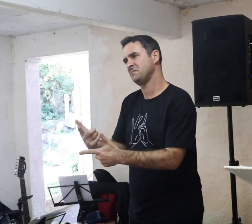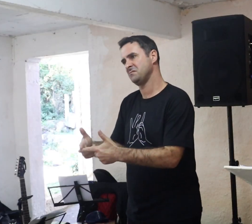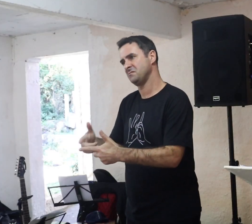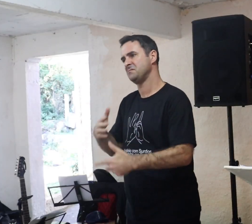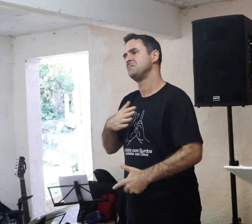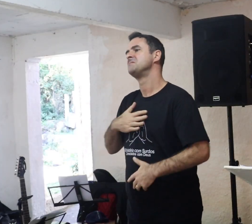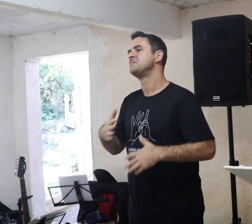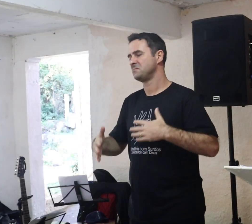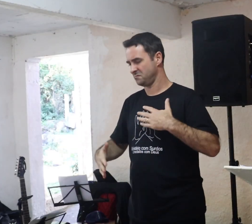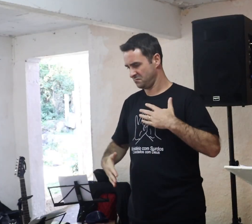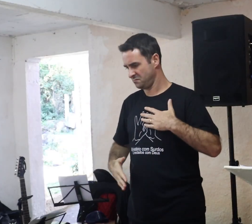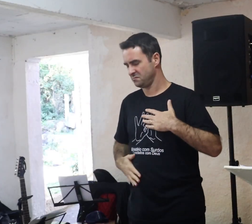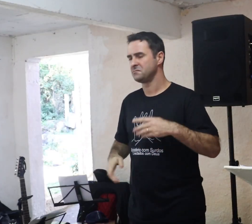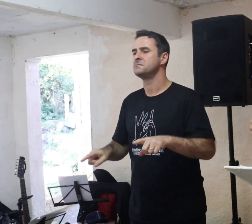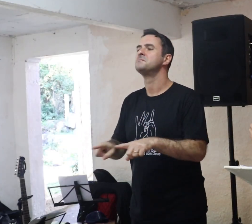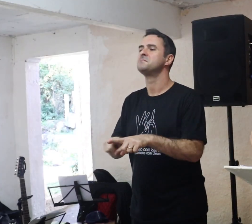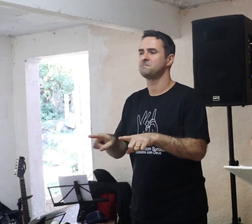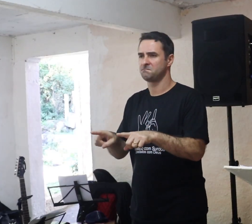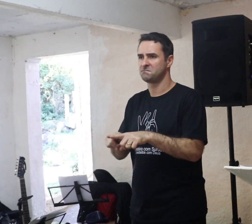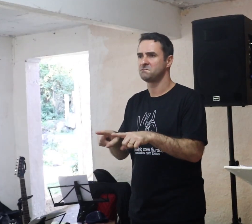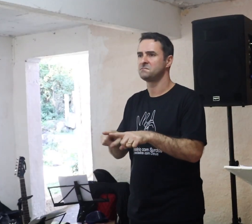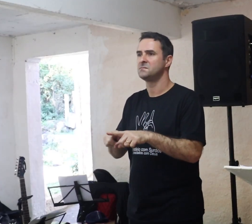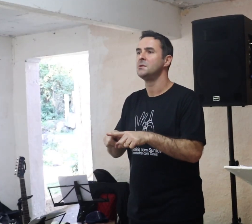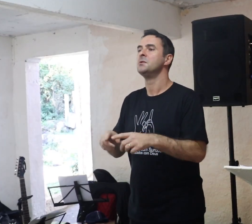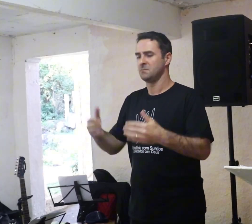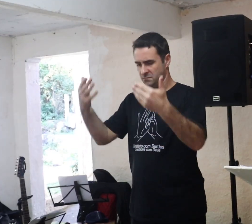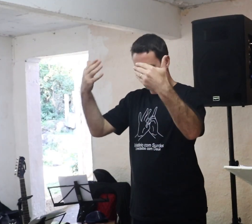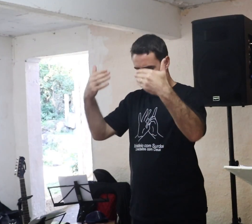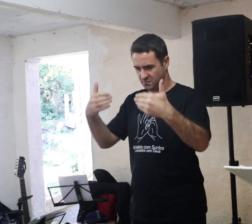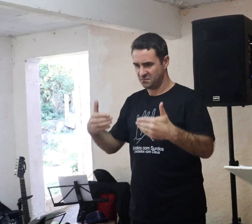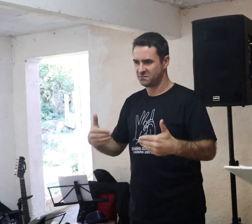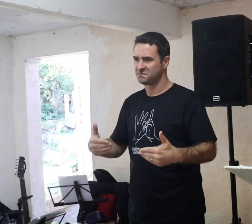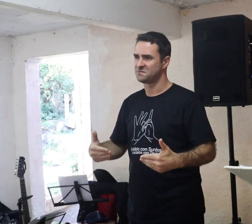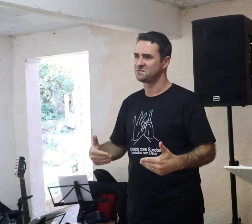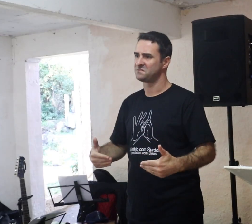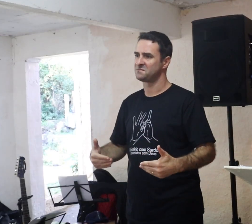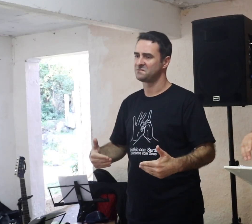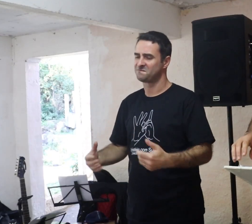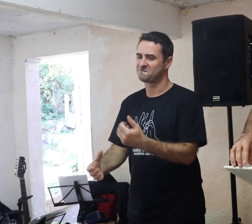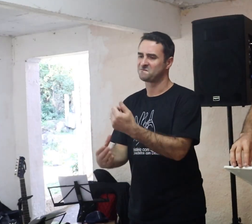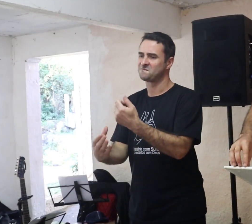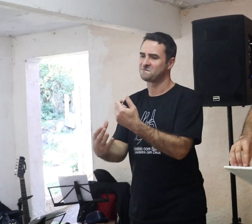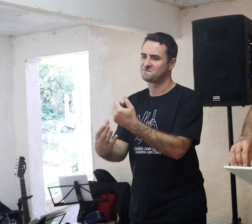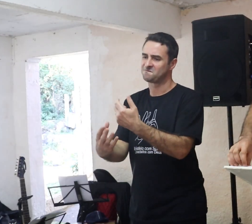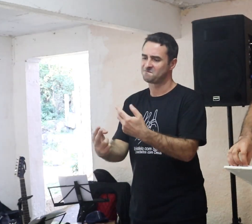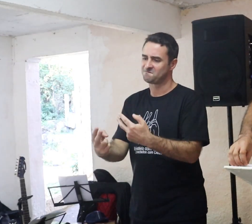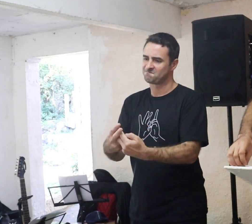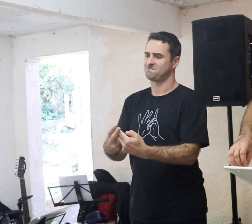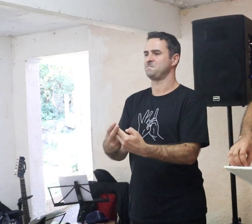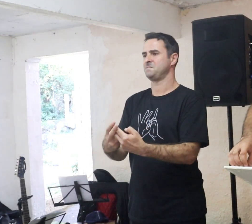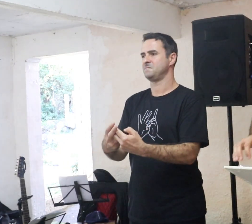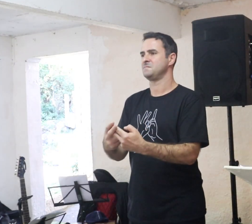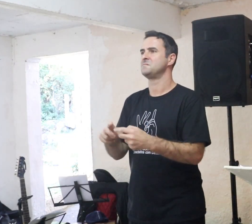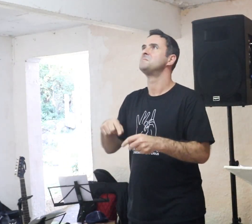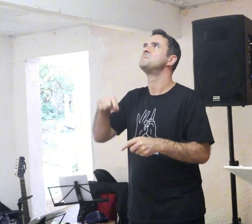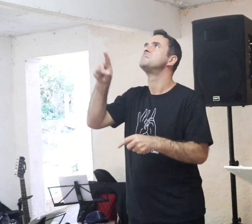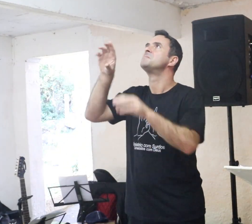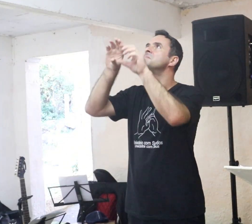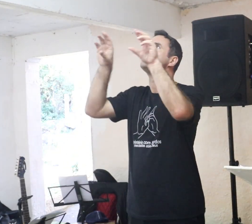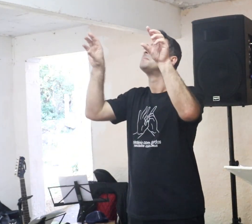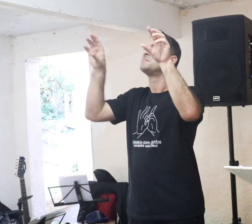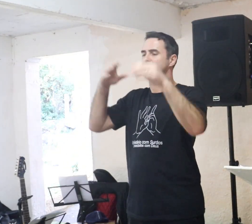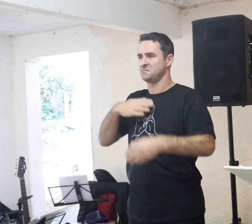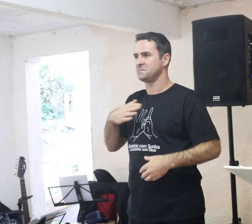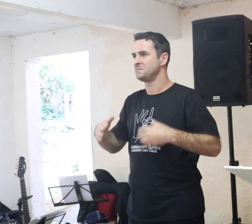nossos corpos. Então a nossa condição atual é de limitação para o acesso ao reino de Deus. Existe